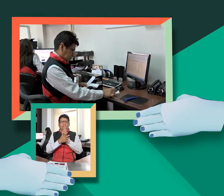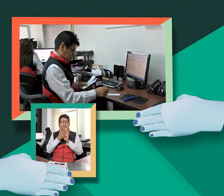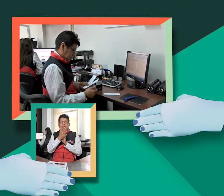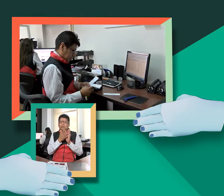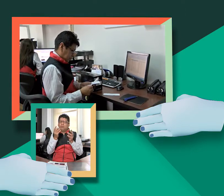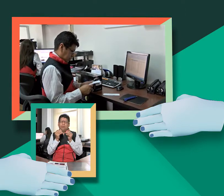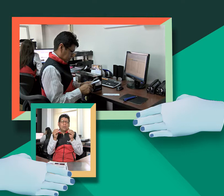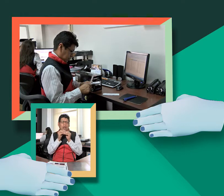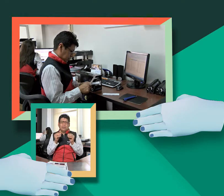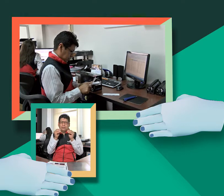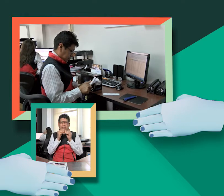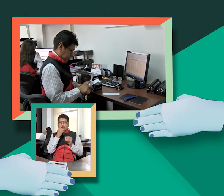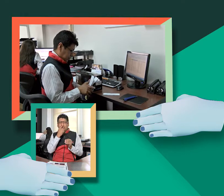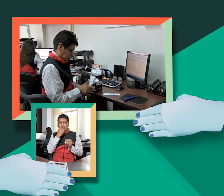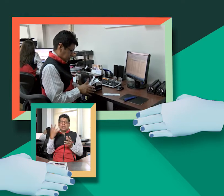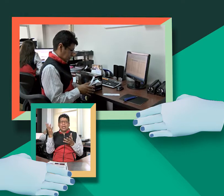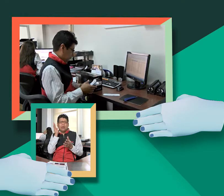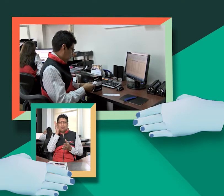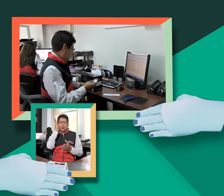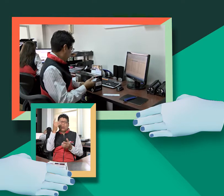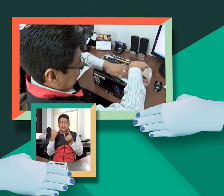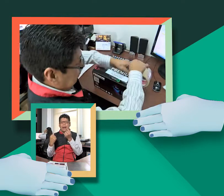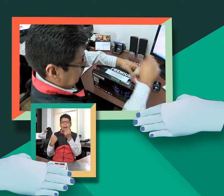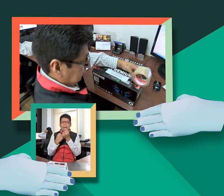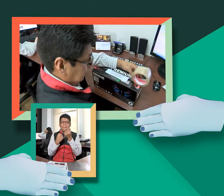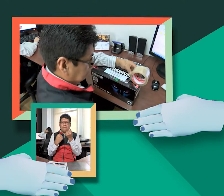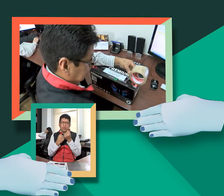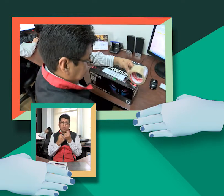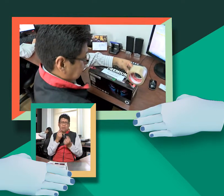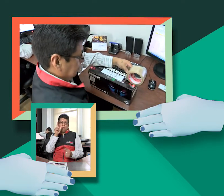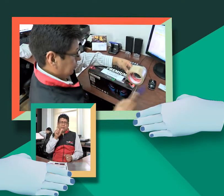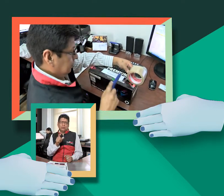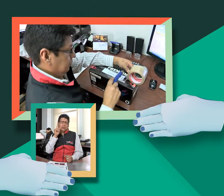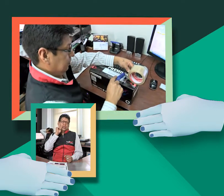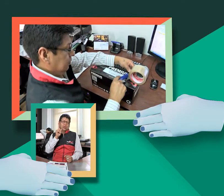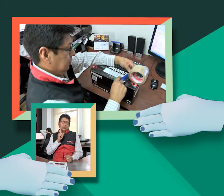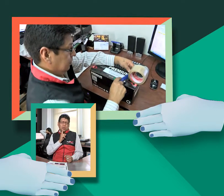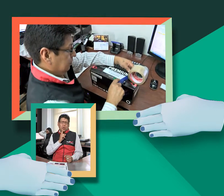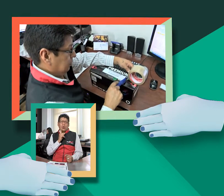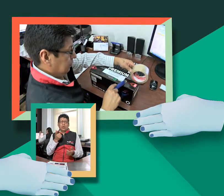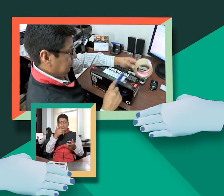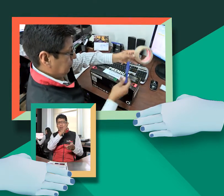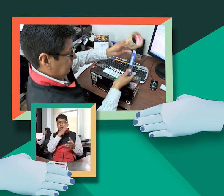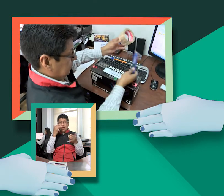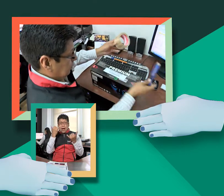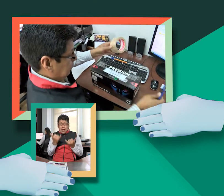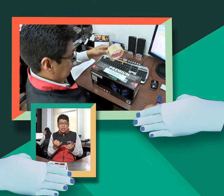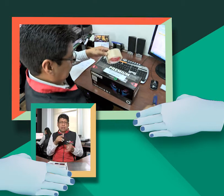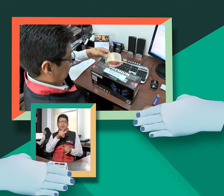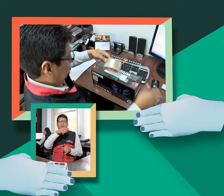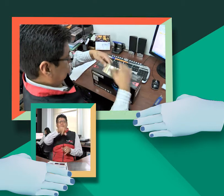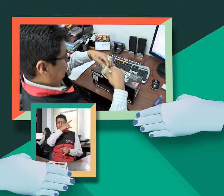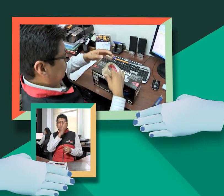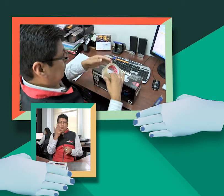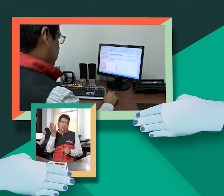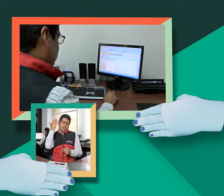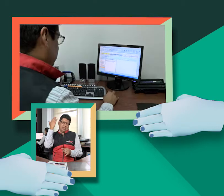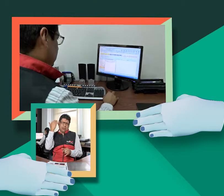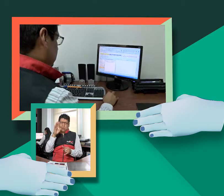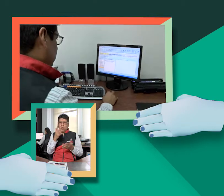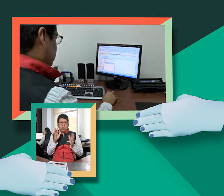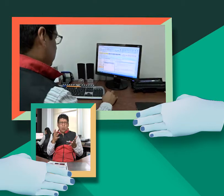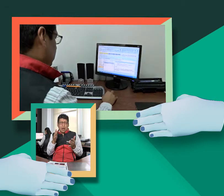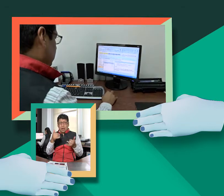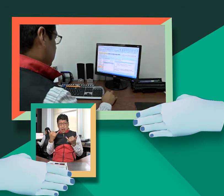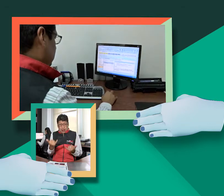era una excelente persona muy buena con las personas sordas nos da una